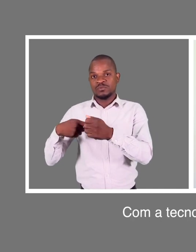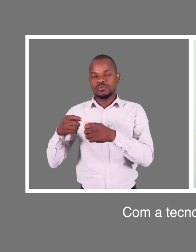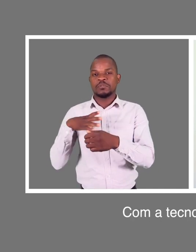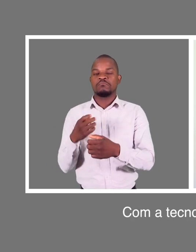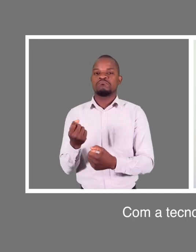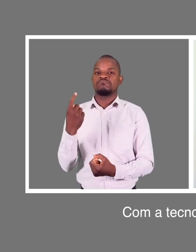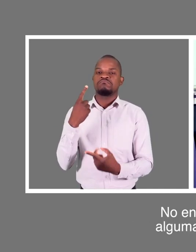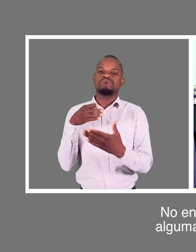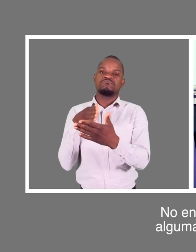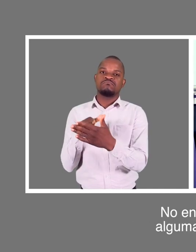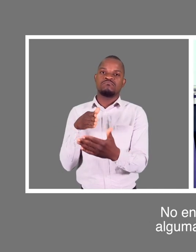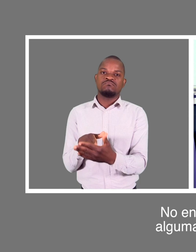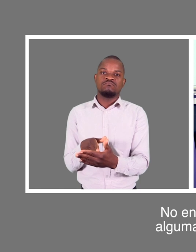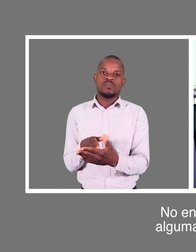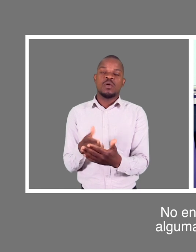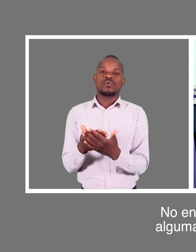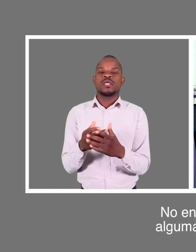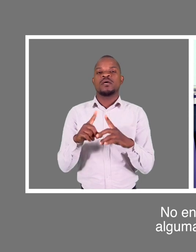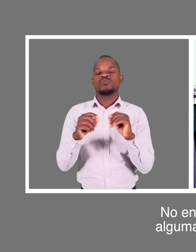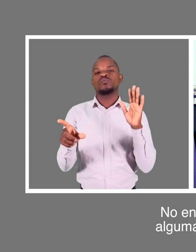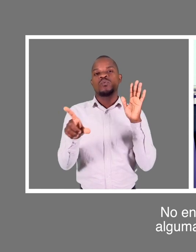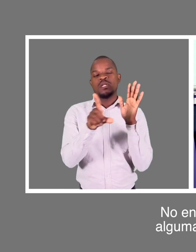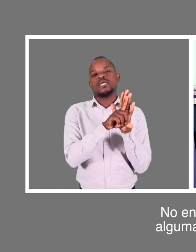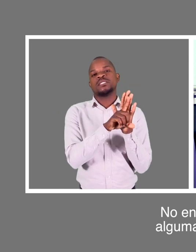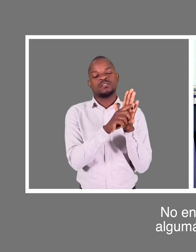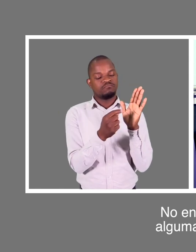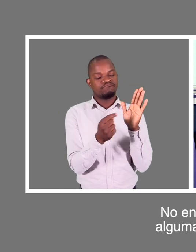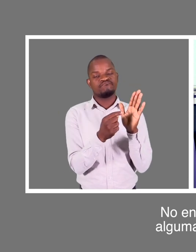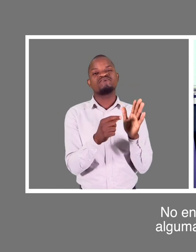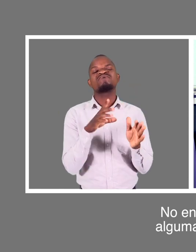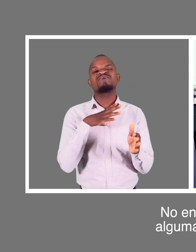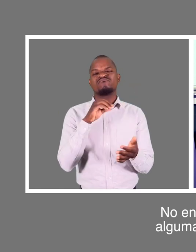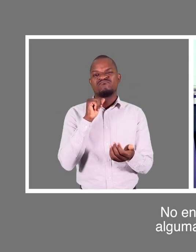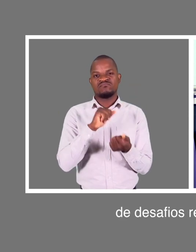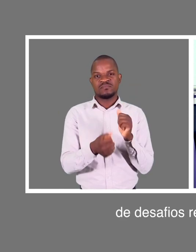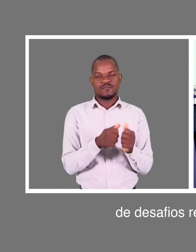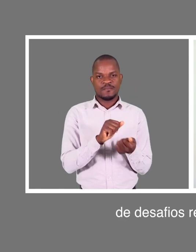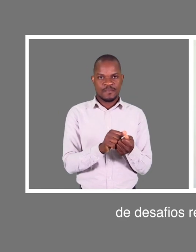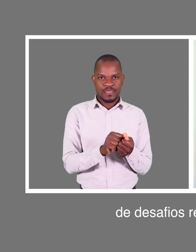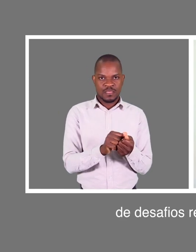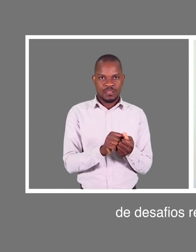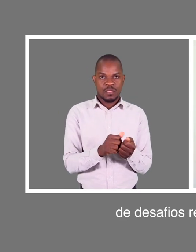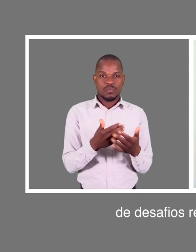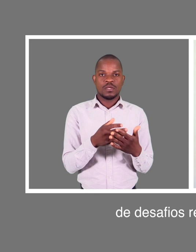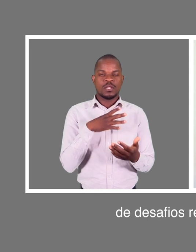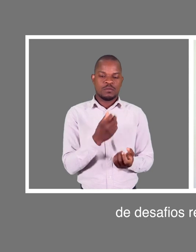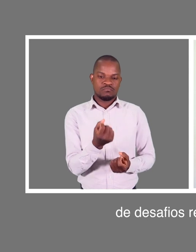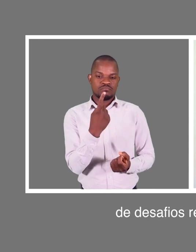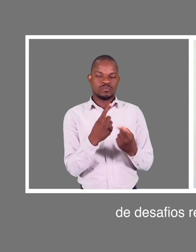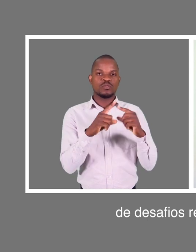muito. No entanto, os negócios têm algumas limitações por causa de desafios